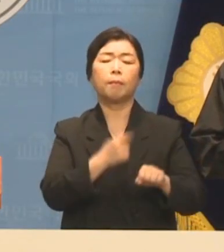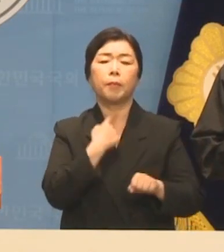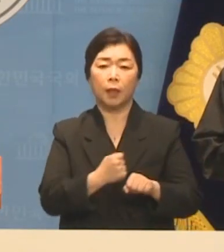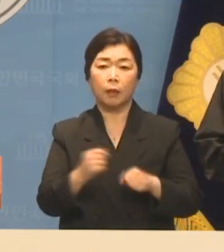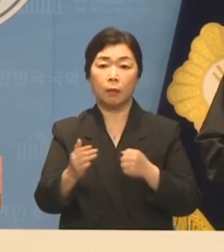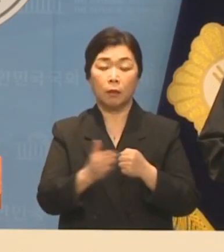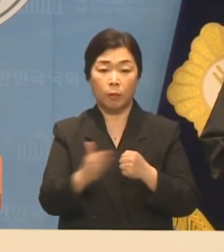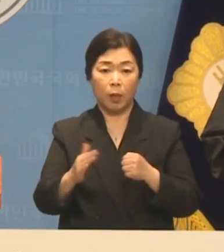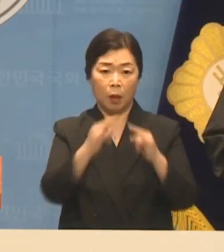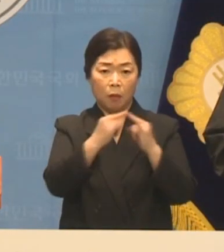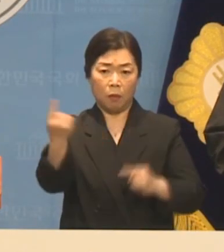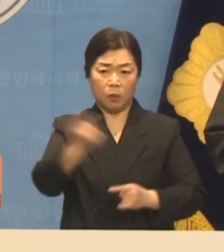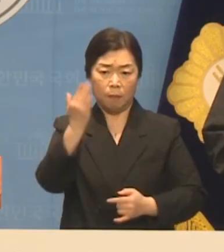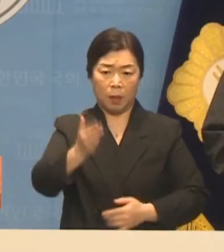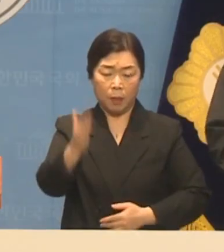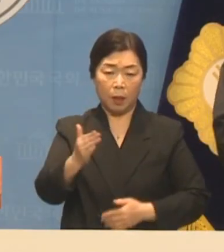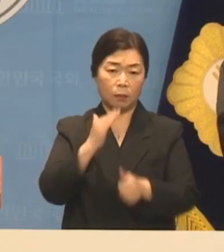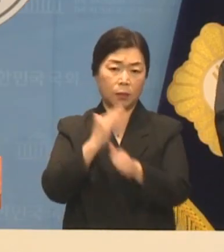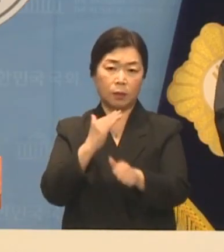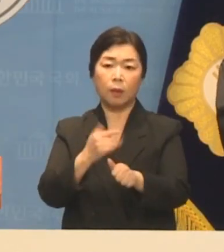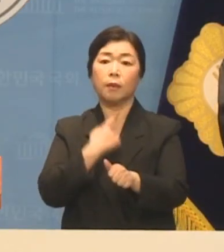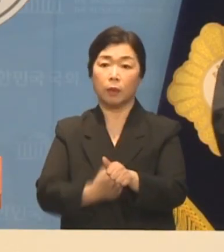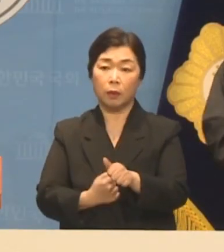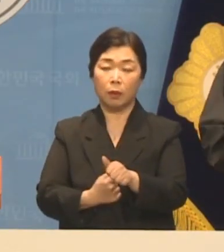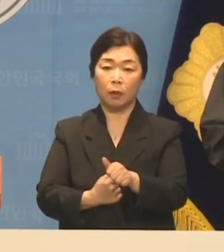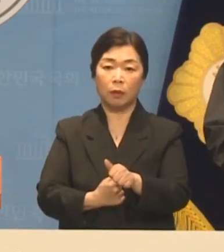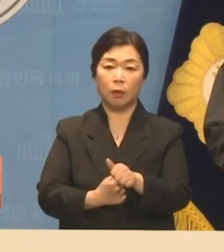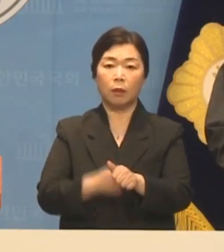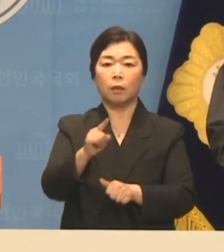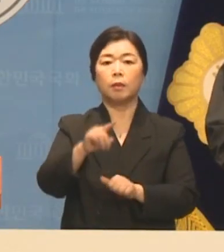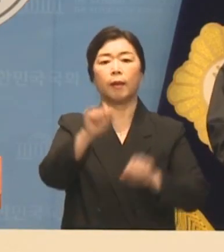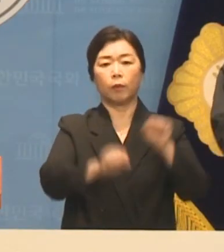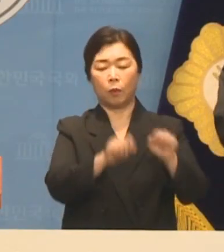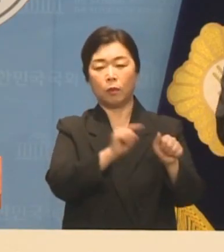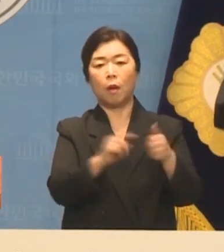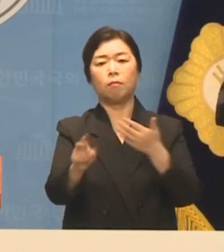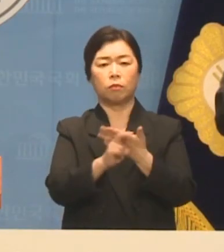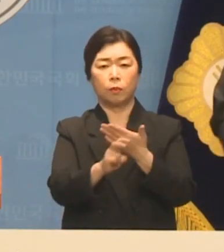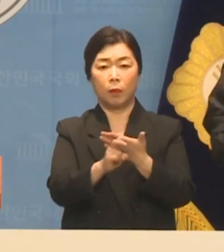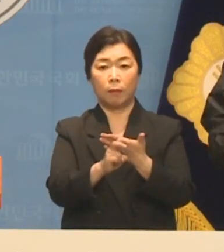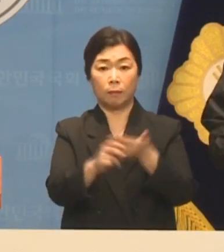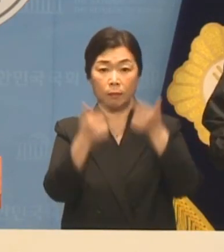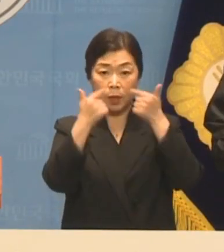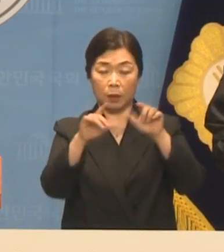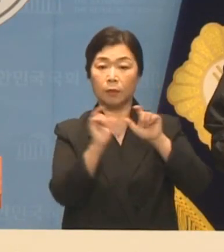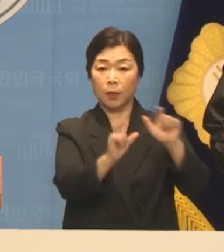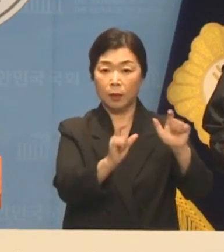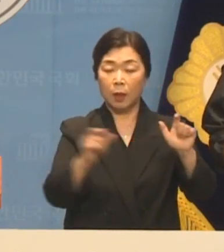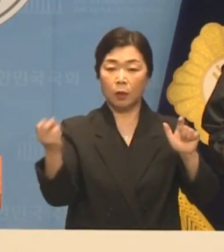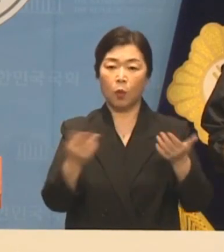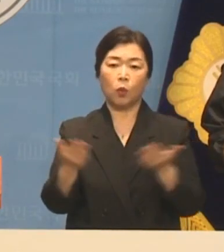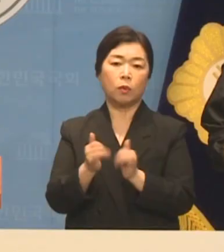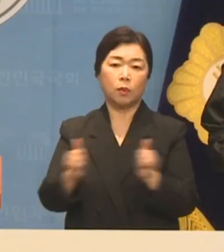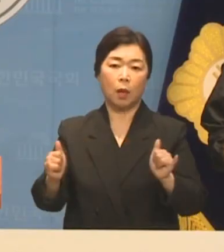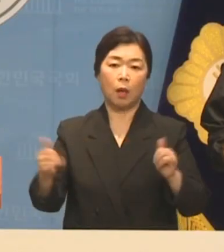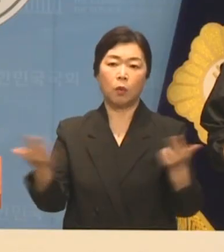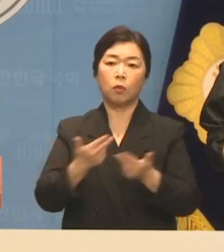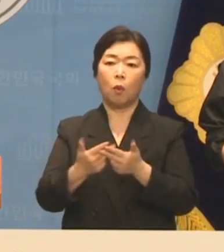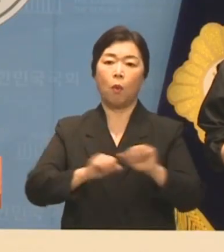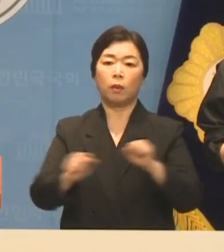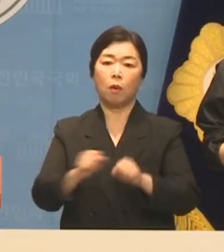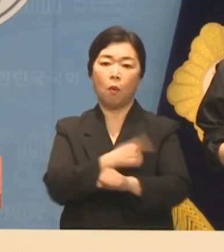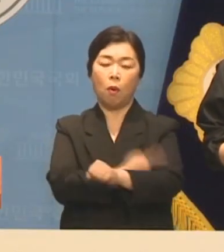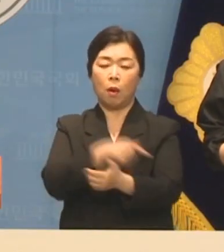캠프 출입을 금지하여 사실상의 해고를 가한 쿠팡 CLS의 행위는 부당하며 택배 노동자들의 노조활동 권리를